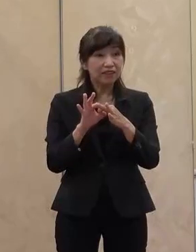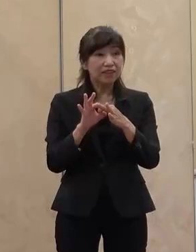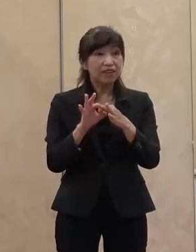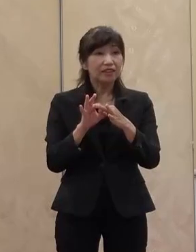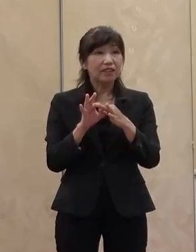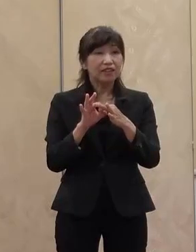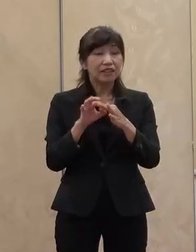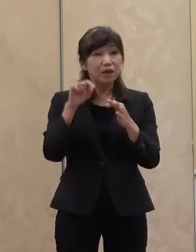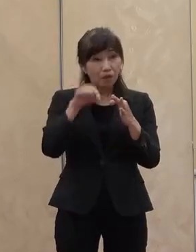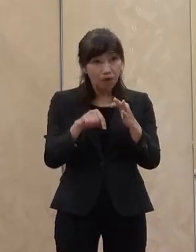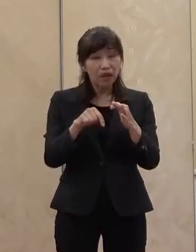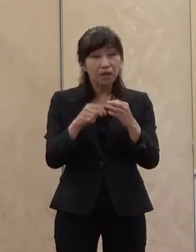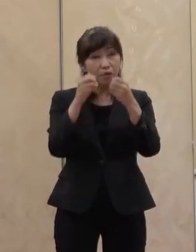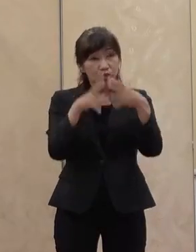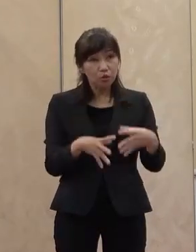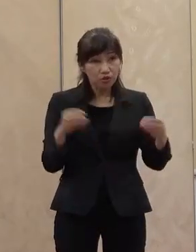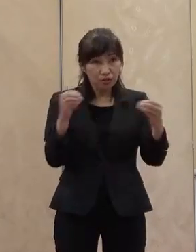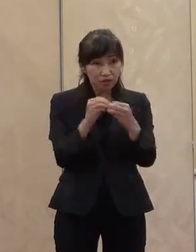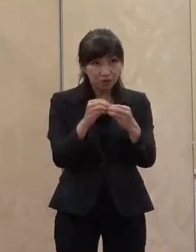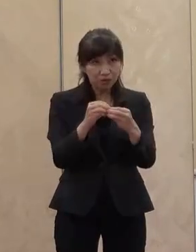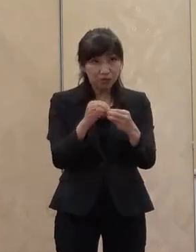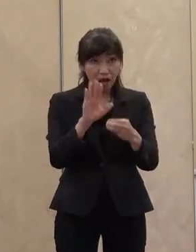付きになるんですか。